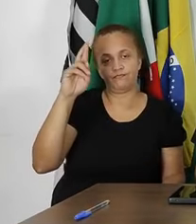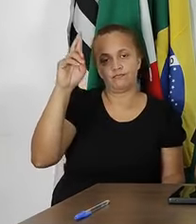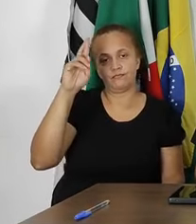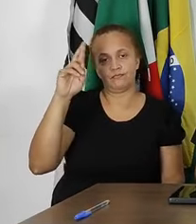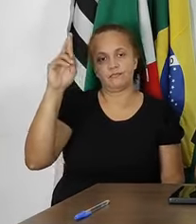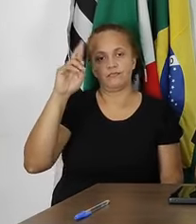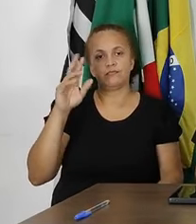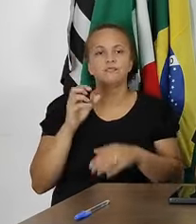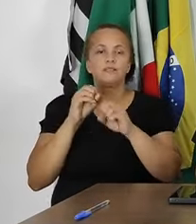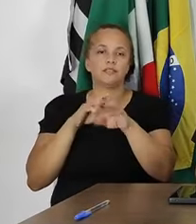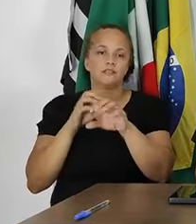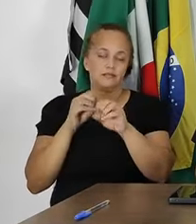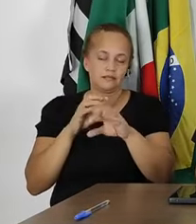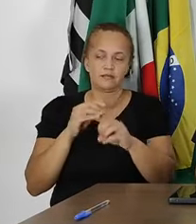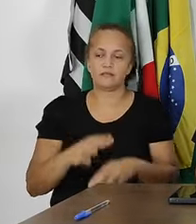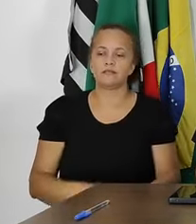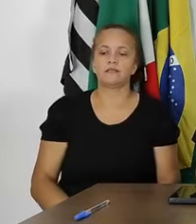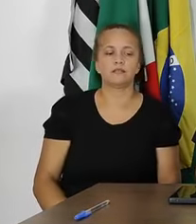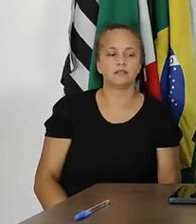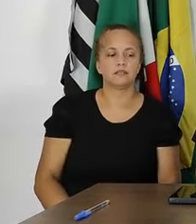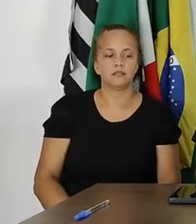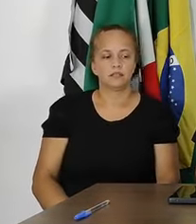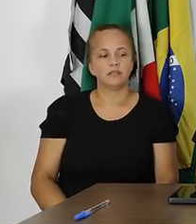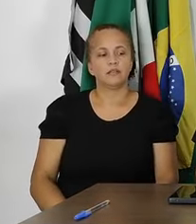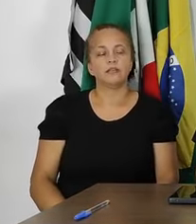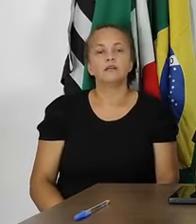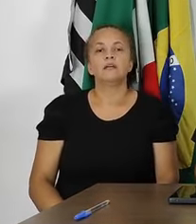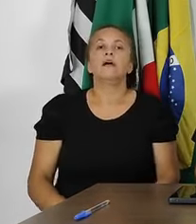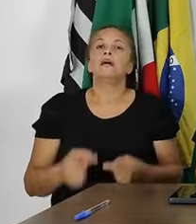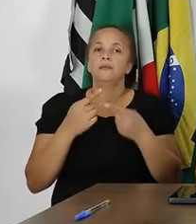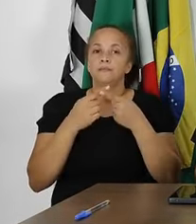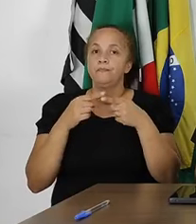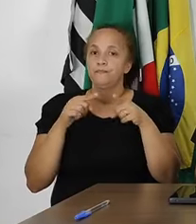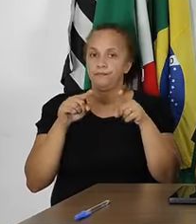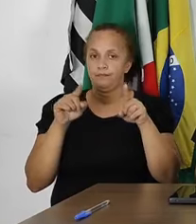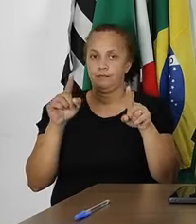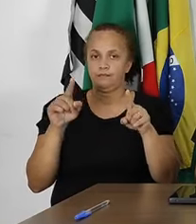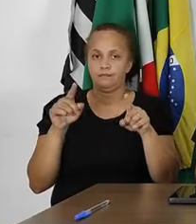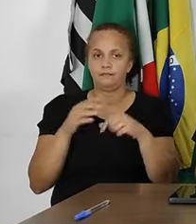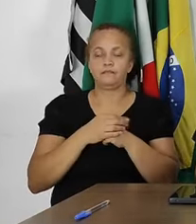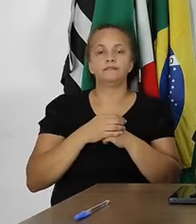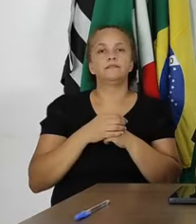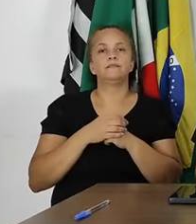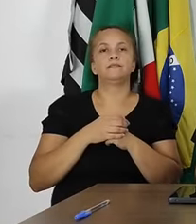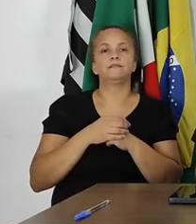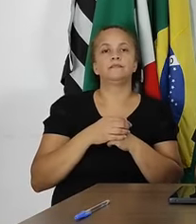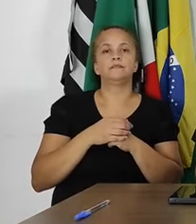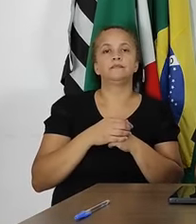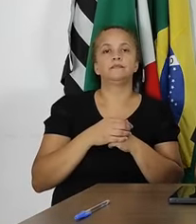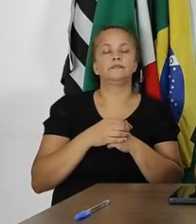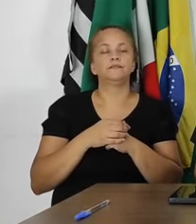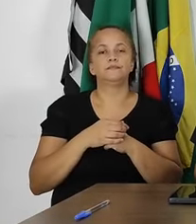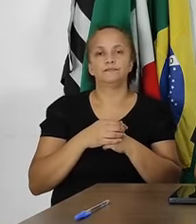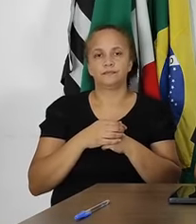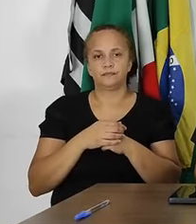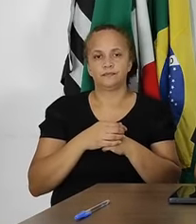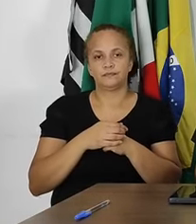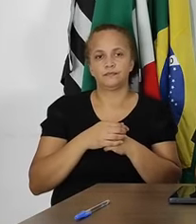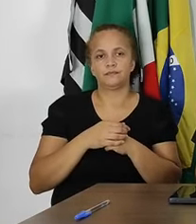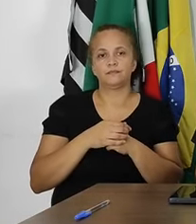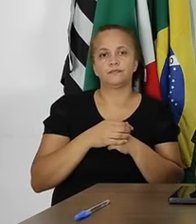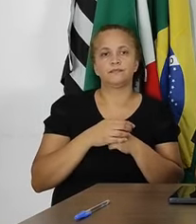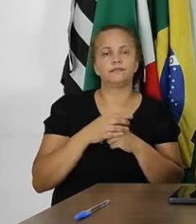impureza. Versículo 20 diz assim: mas não foi assim que